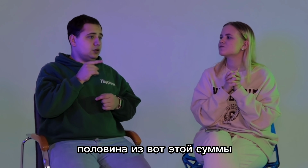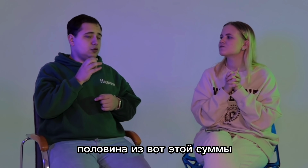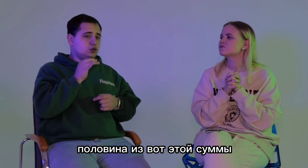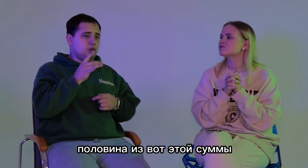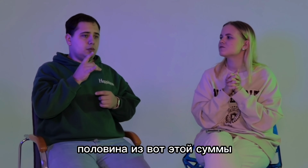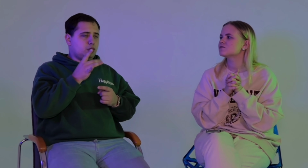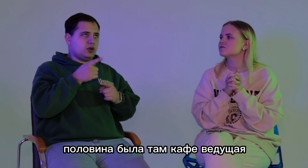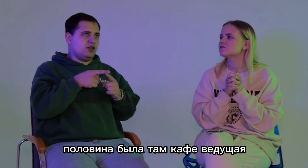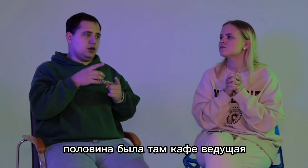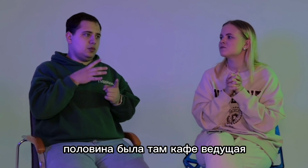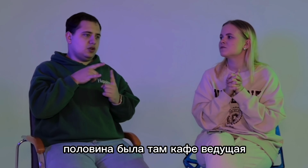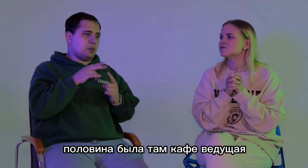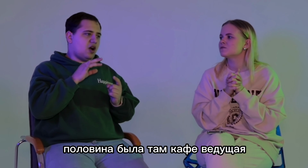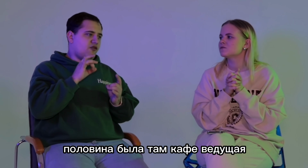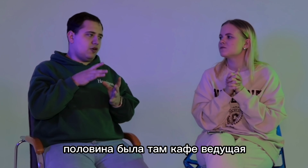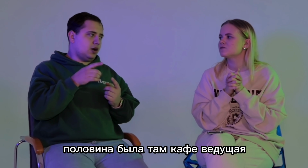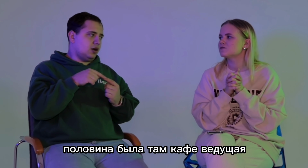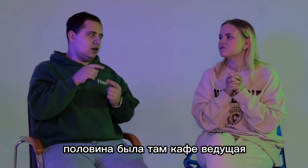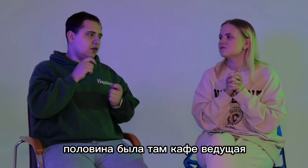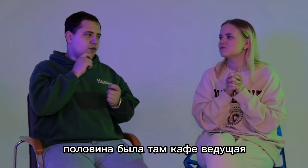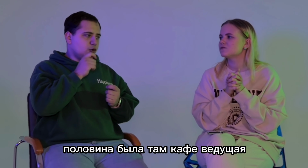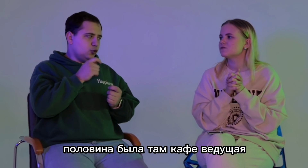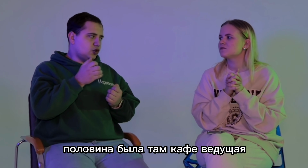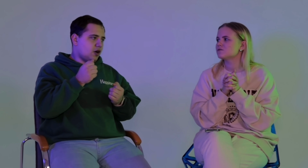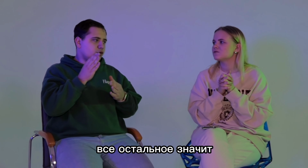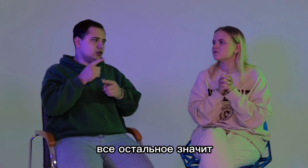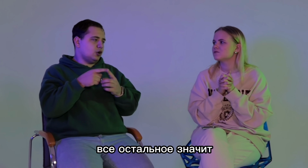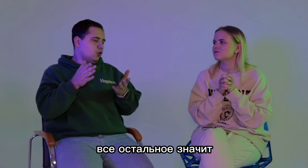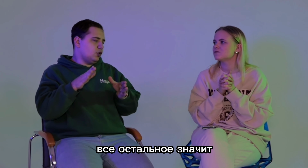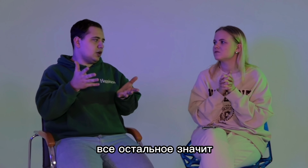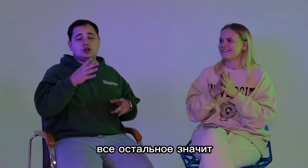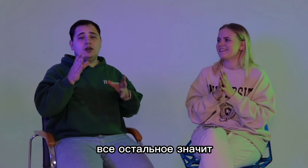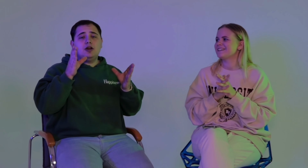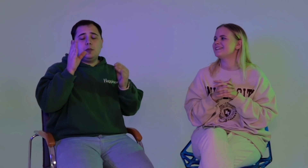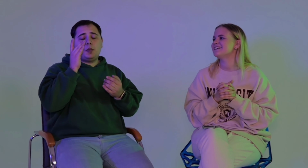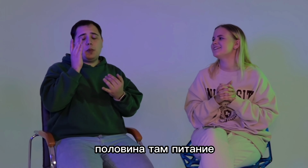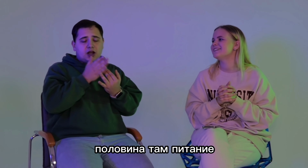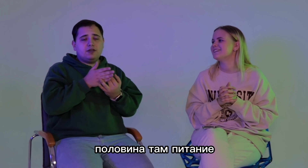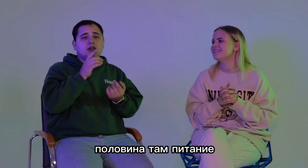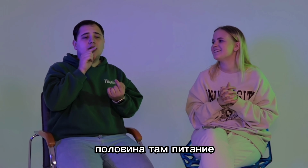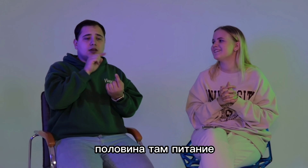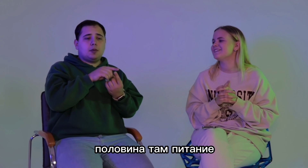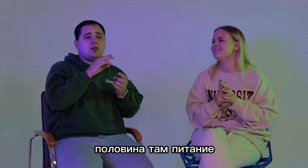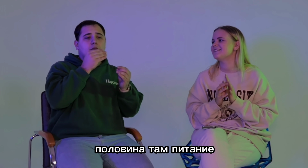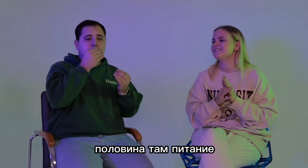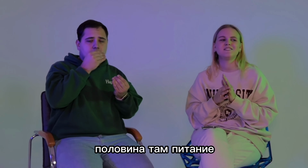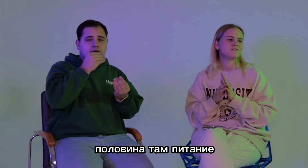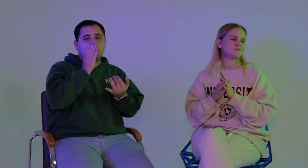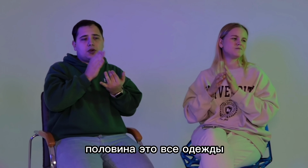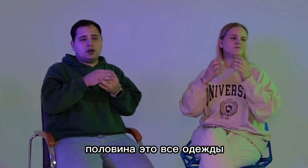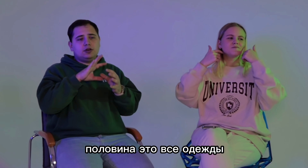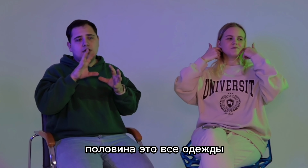этих суммы, половина было там кафе, ведущая, а все остальное. Половина там питание, половина это